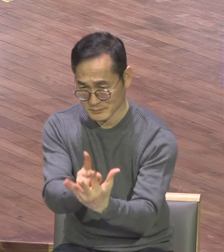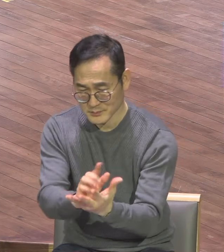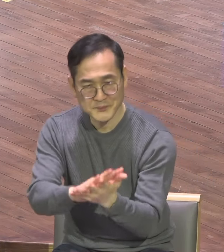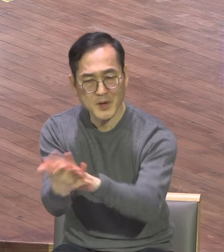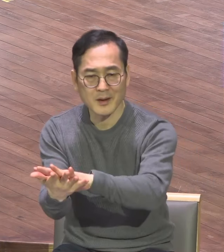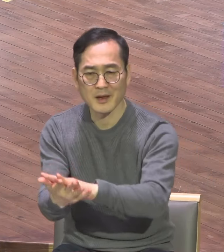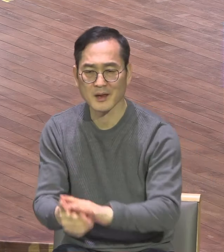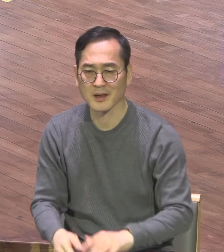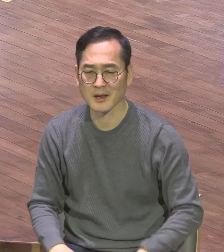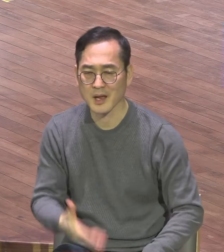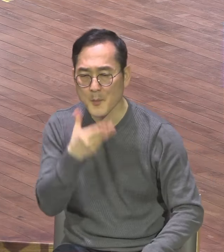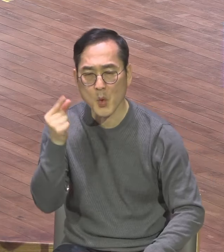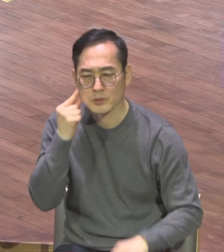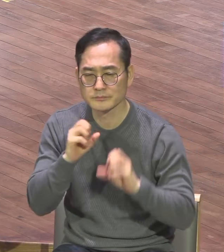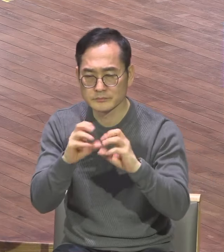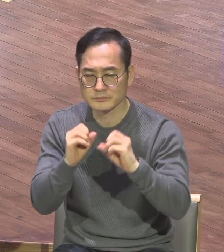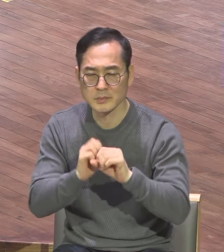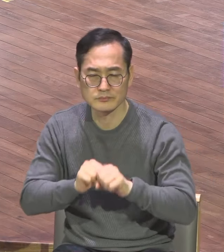변하게 되어 있어요.